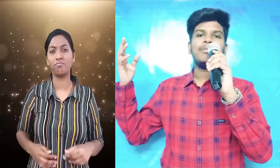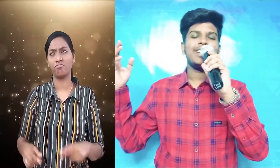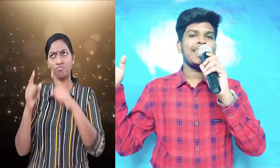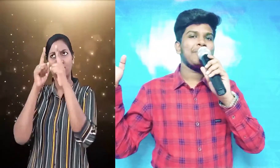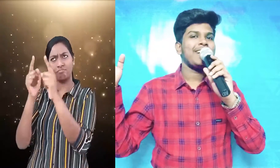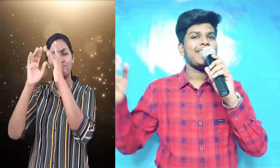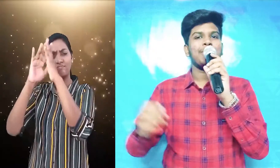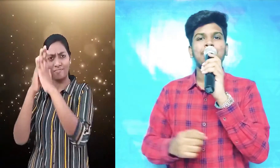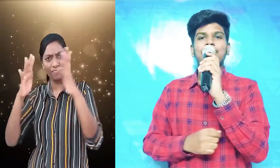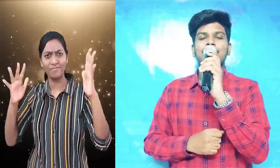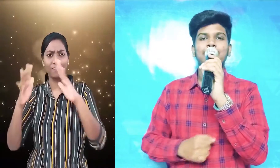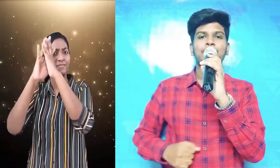உமக்கே மகிமை பிரபு.